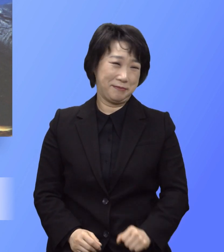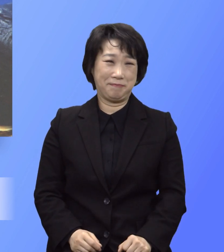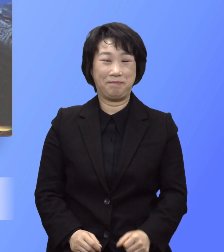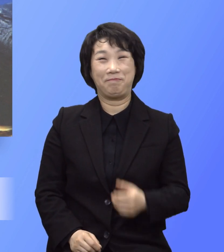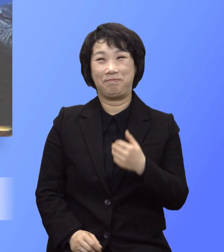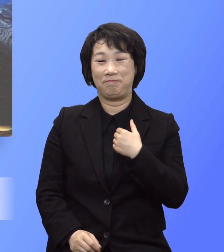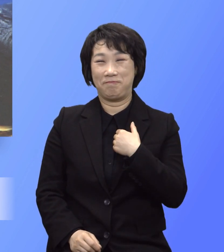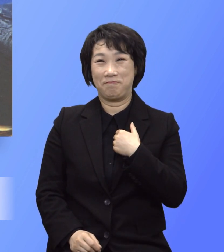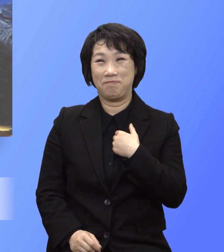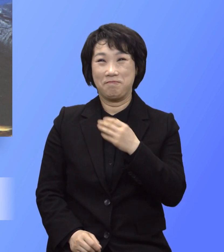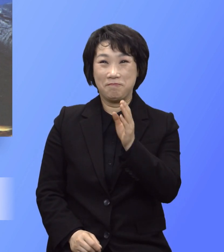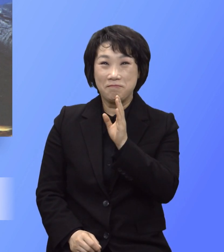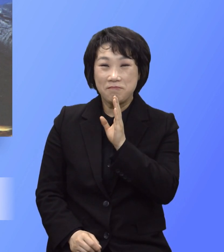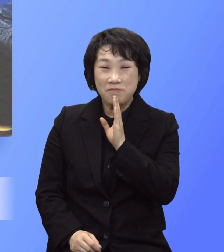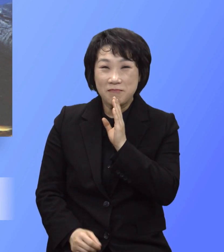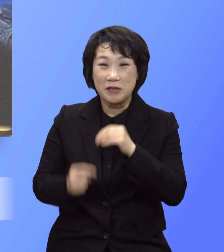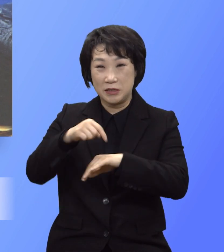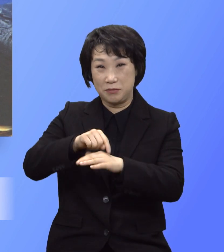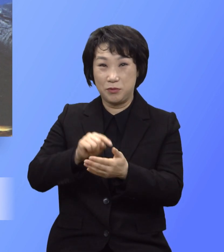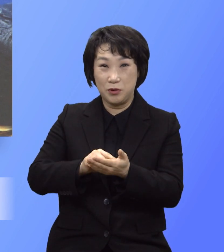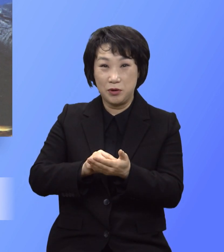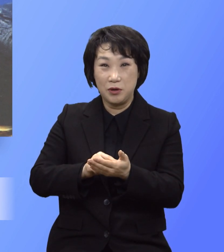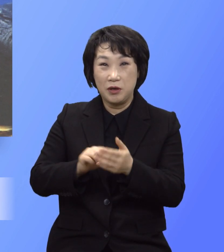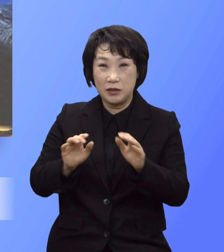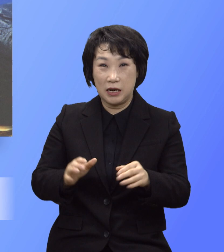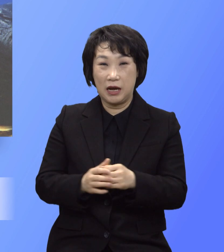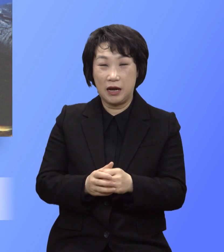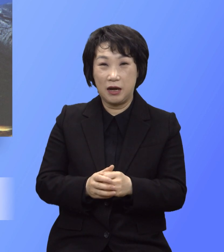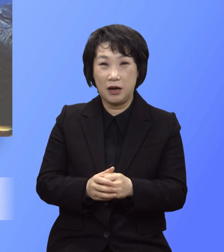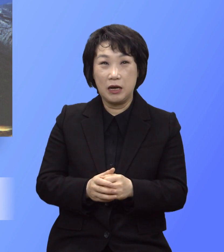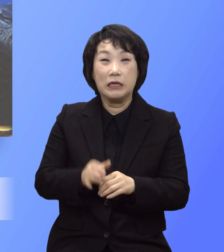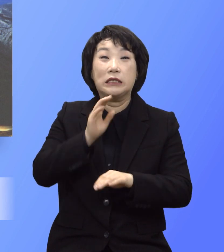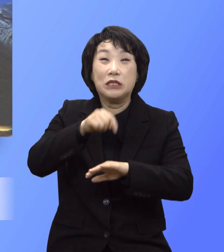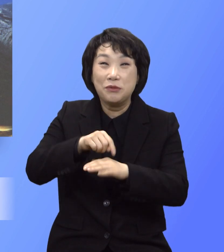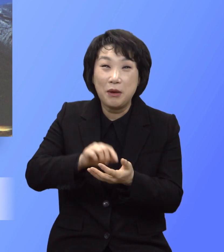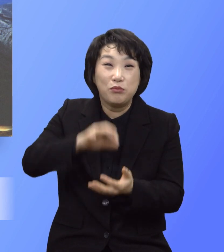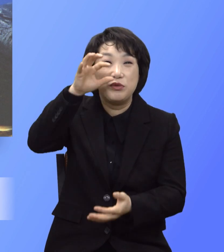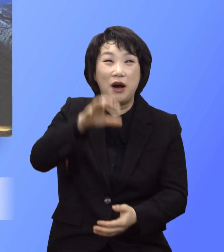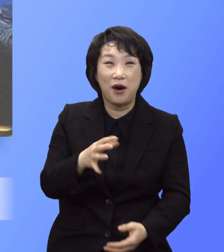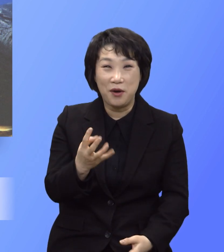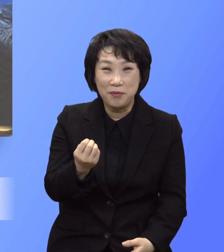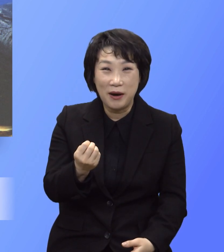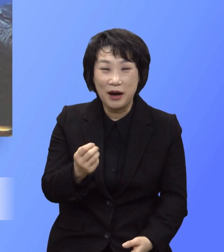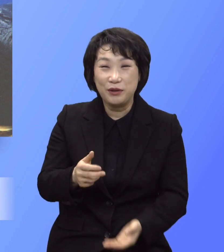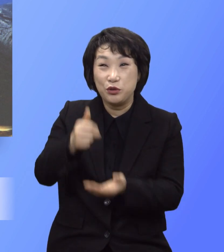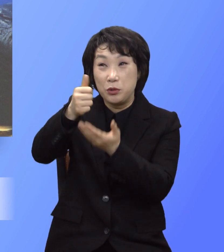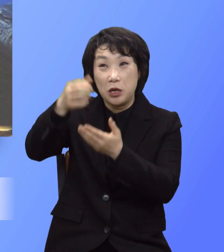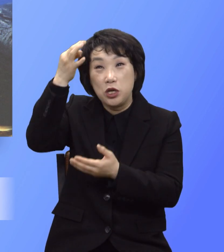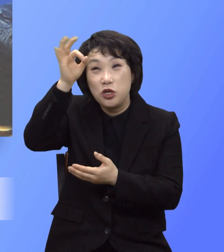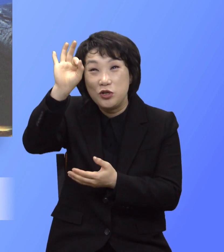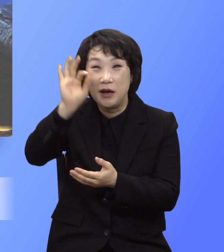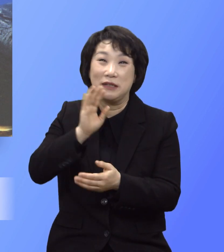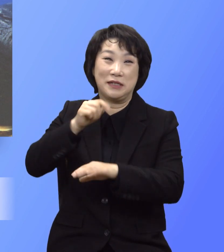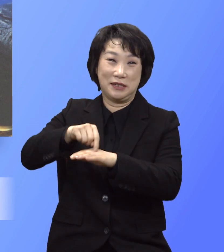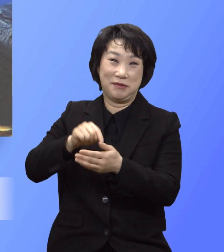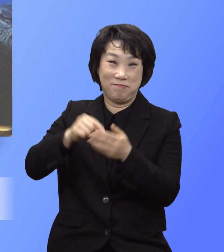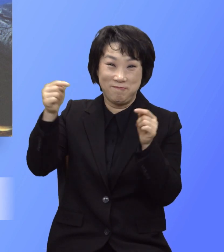내가 진심으로 얼마나 진심으로 주님이 인정하는